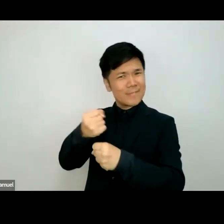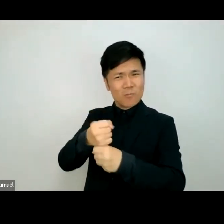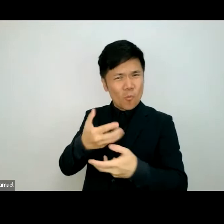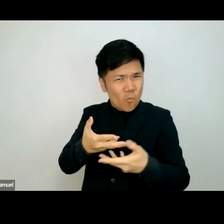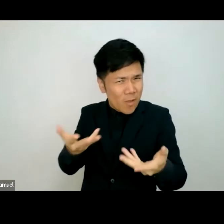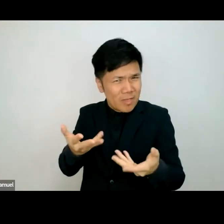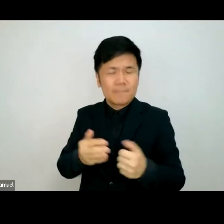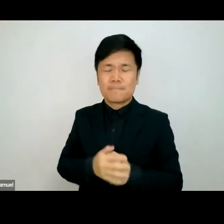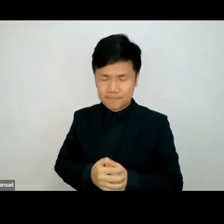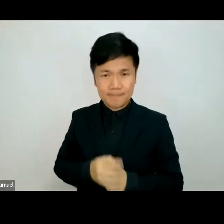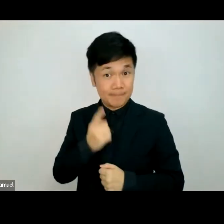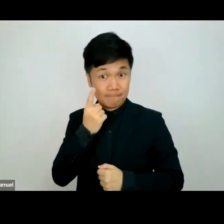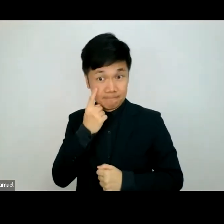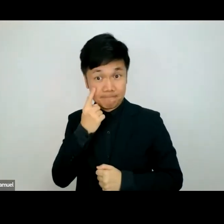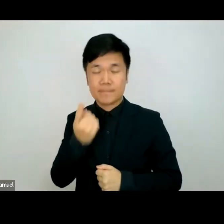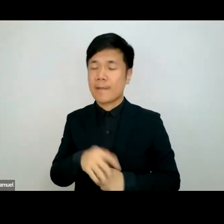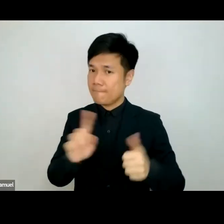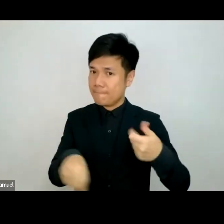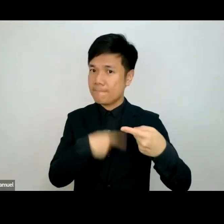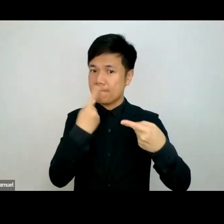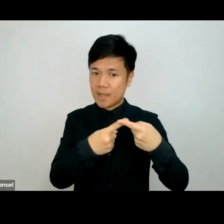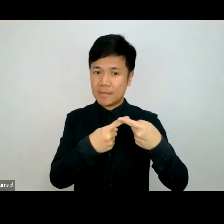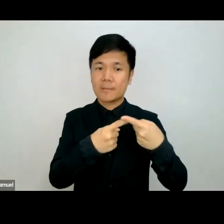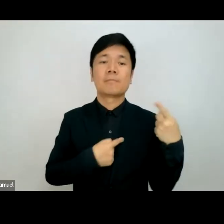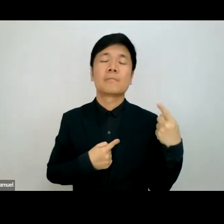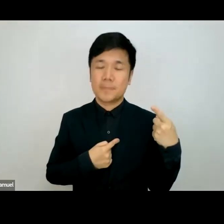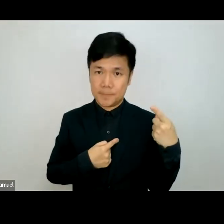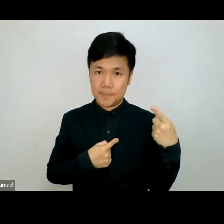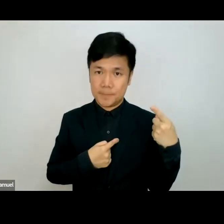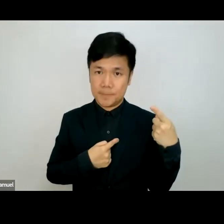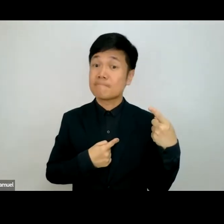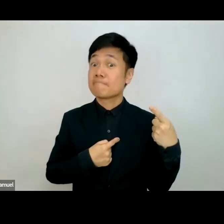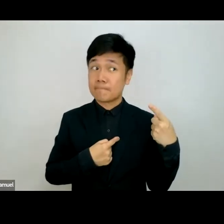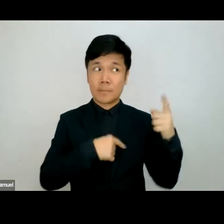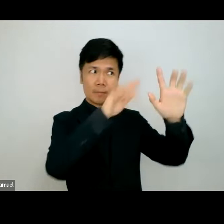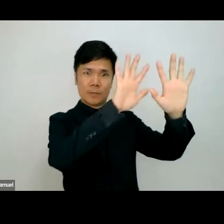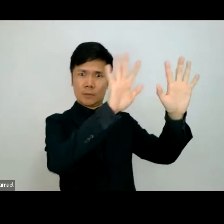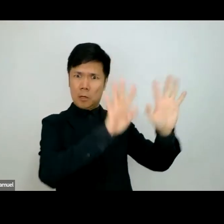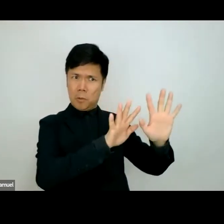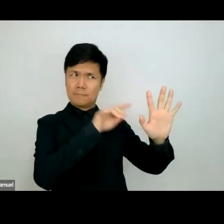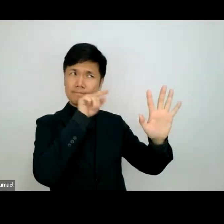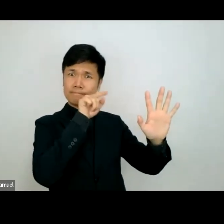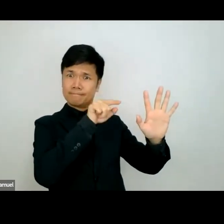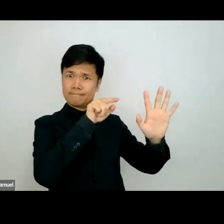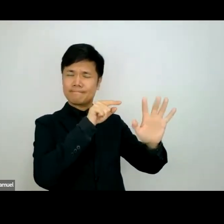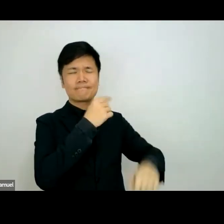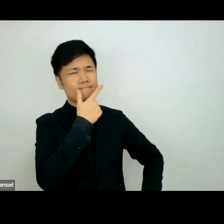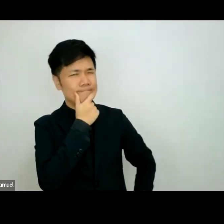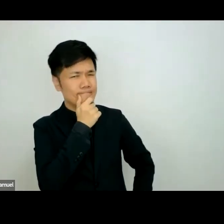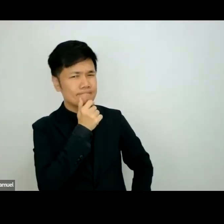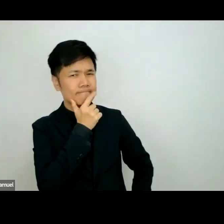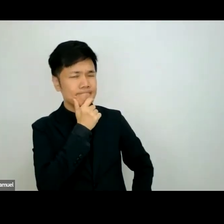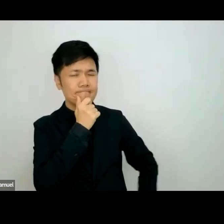Où est-ce que nous devons focaliser? Je pense qu'il faut considérer et regarder de